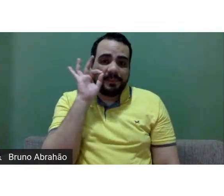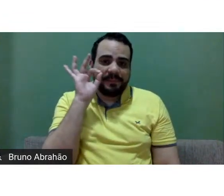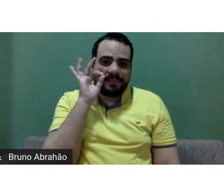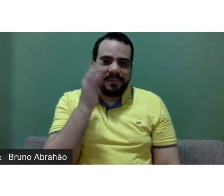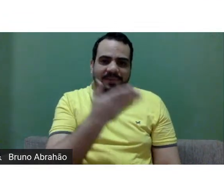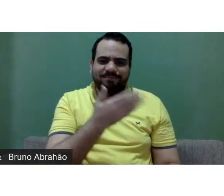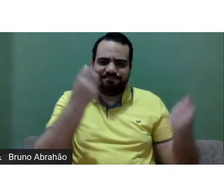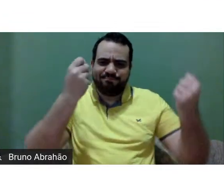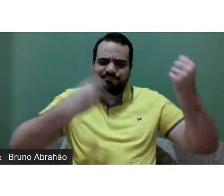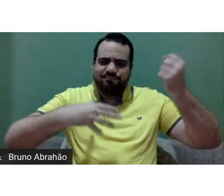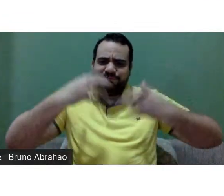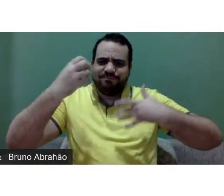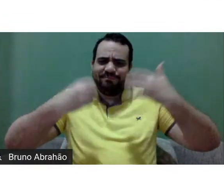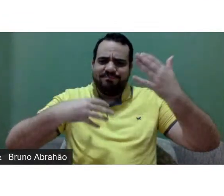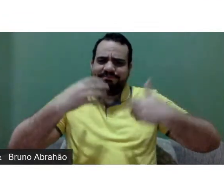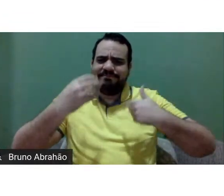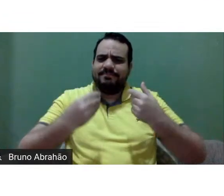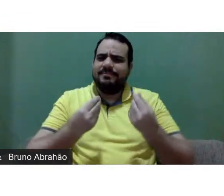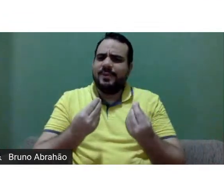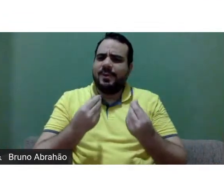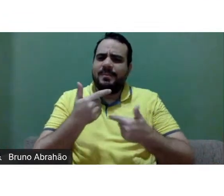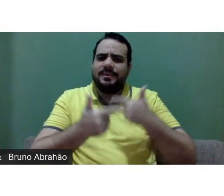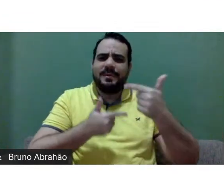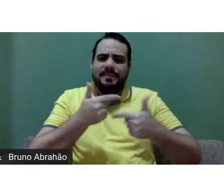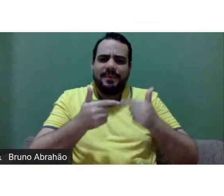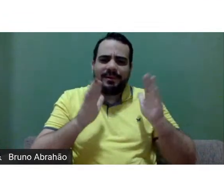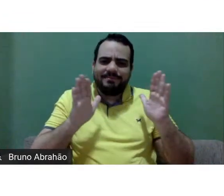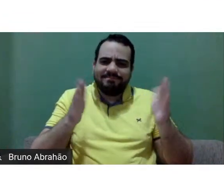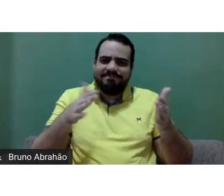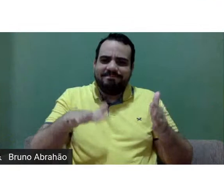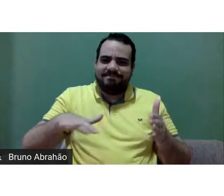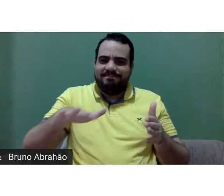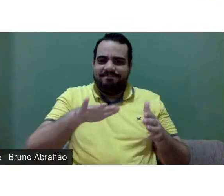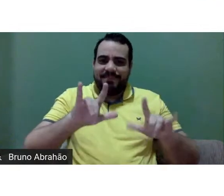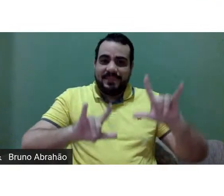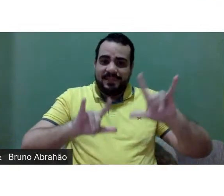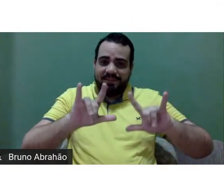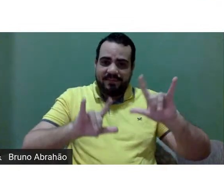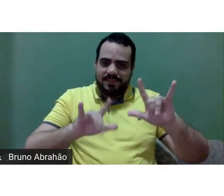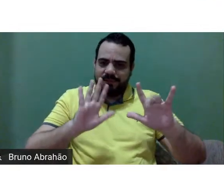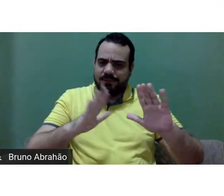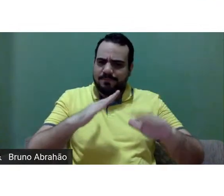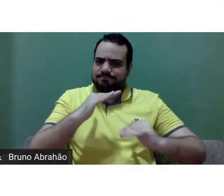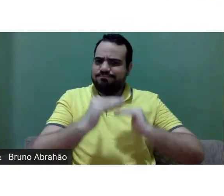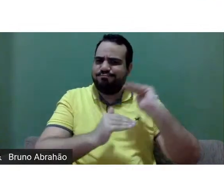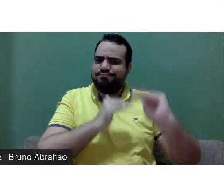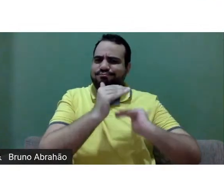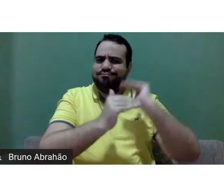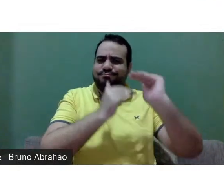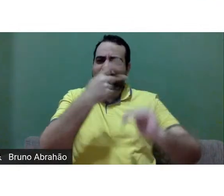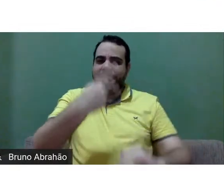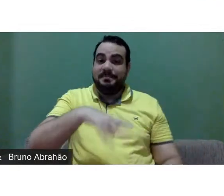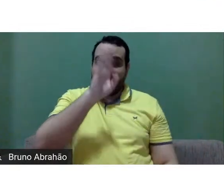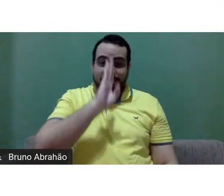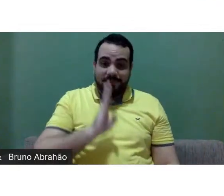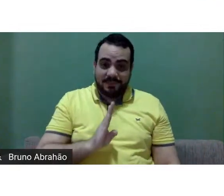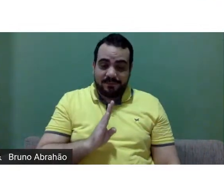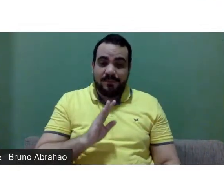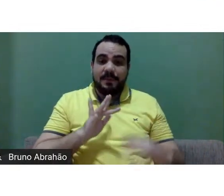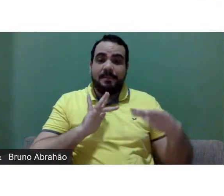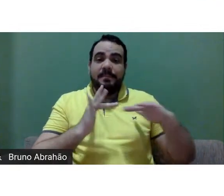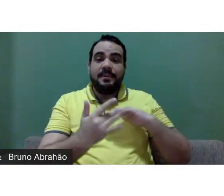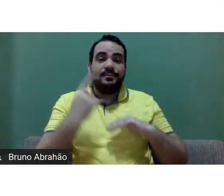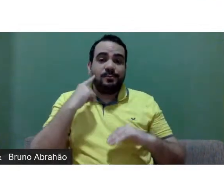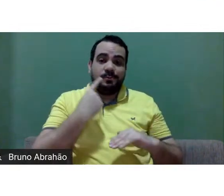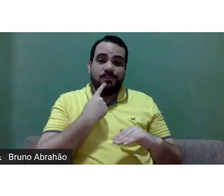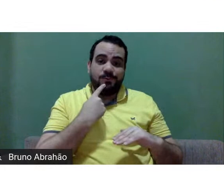Oi Roberta explique por todo o processo Como funciona o trabalho na TV inche e